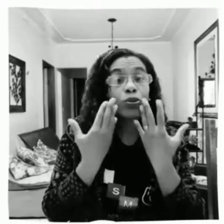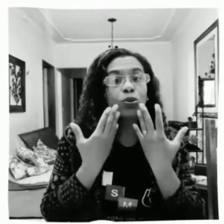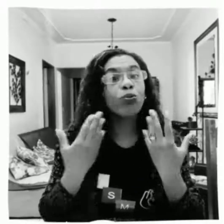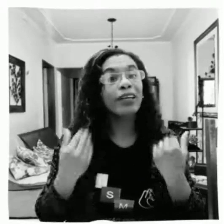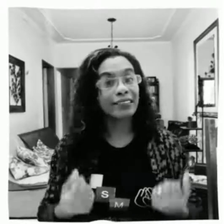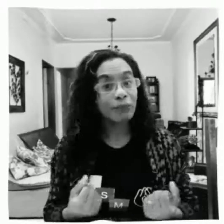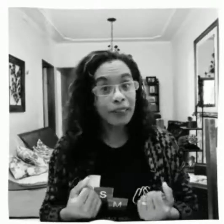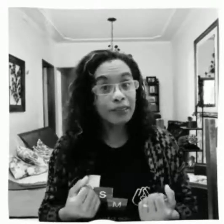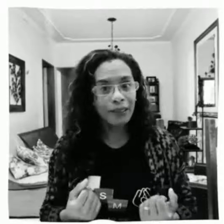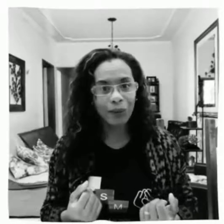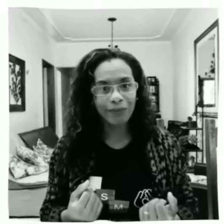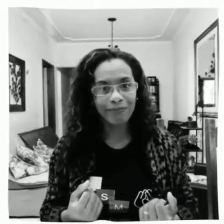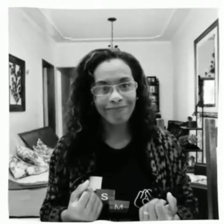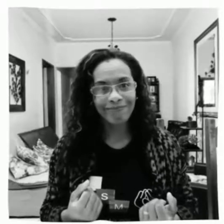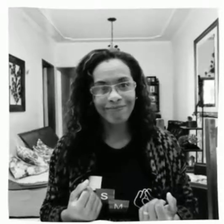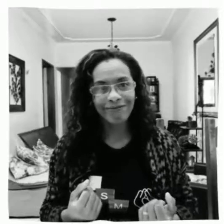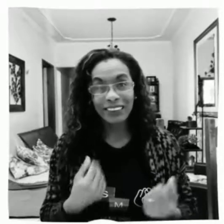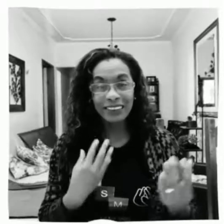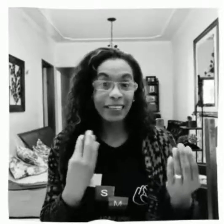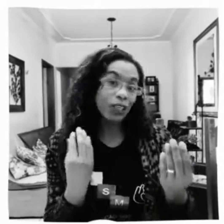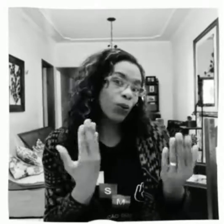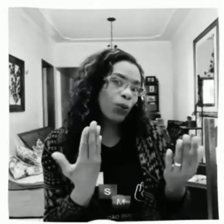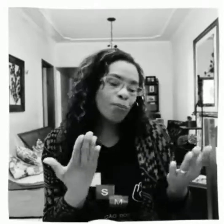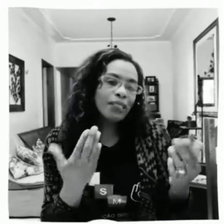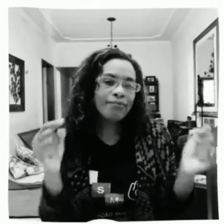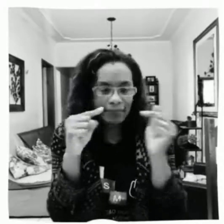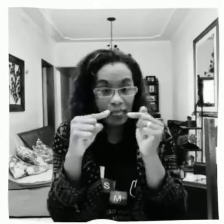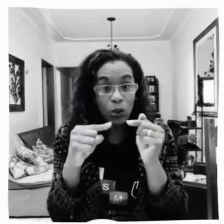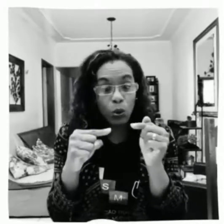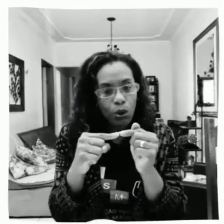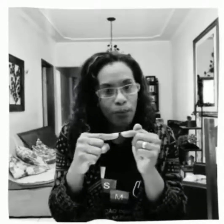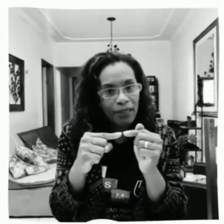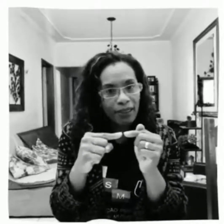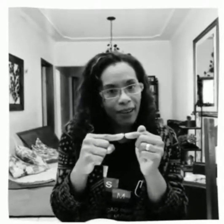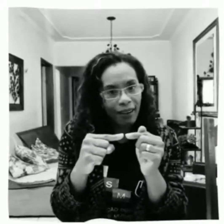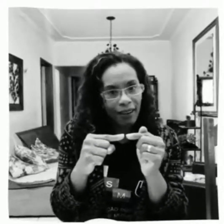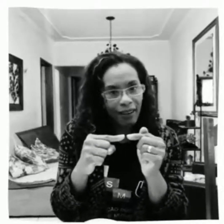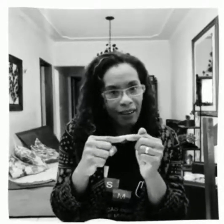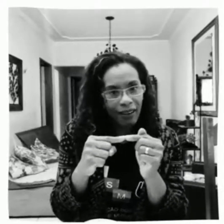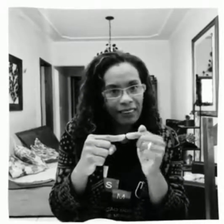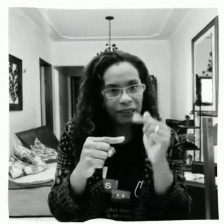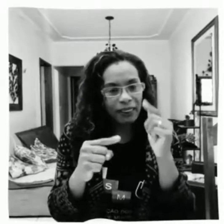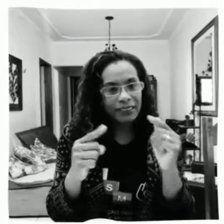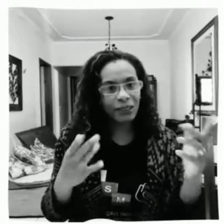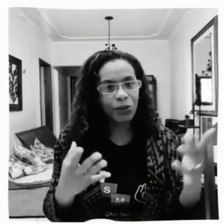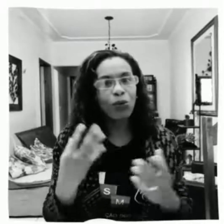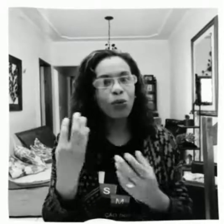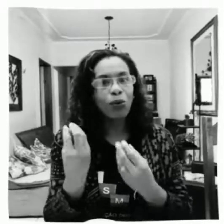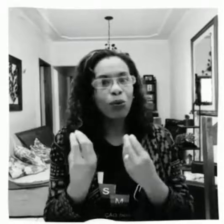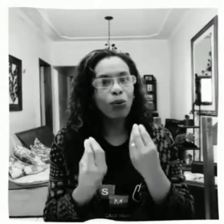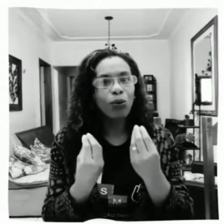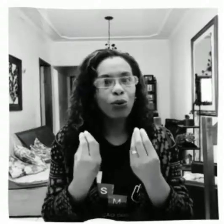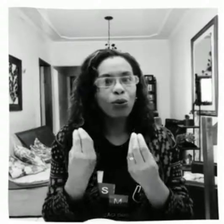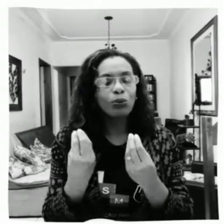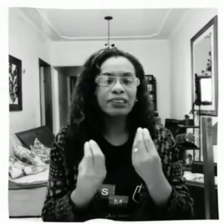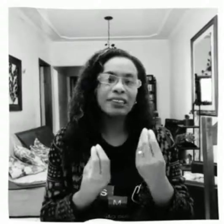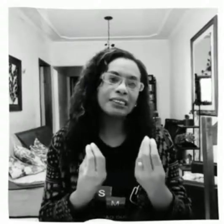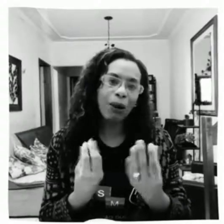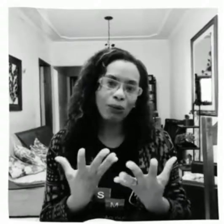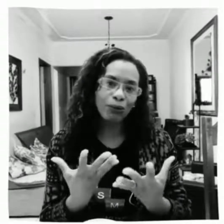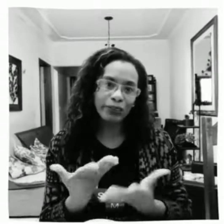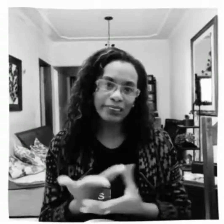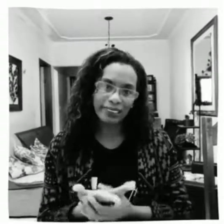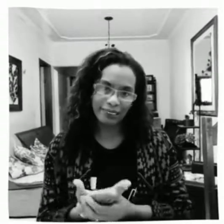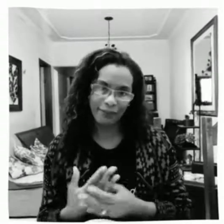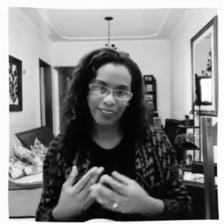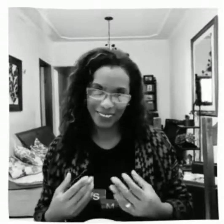na sua expressão. Vocês têm que combinar a expressão com o